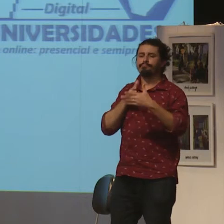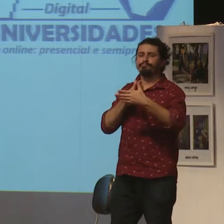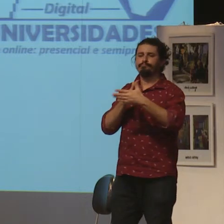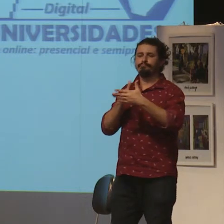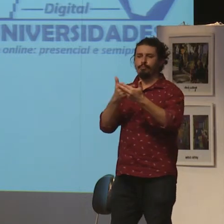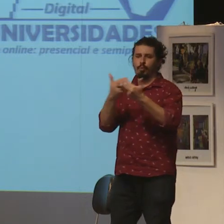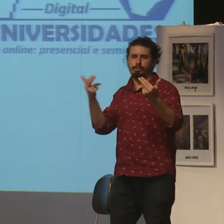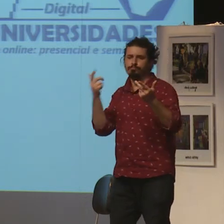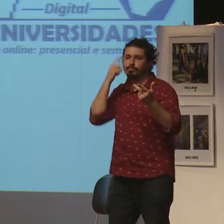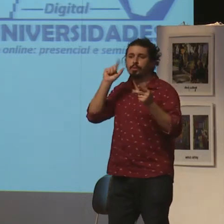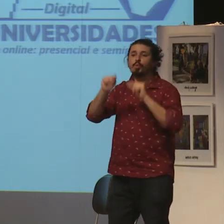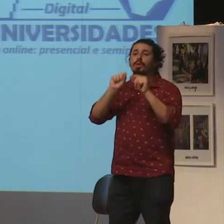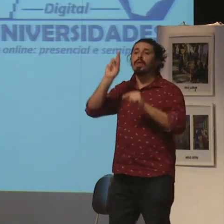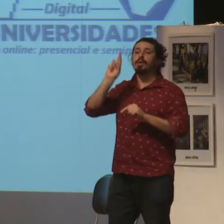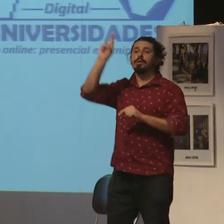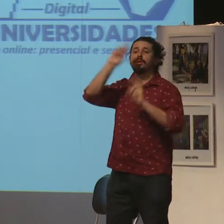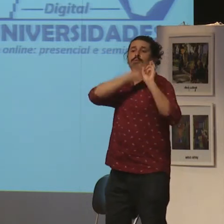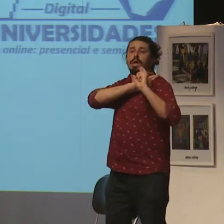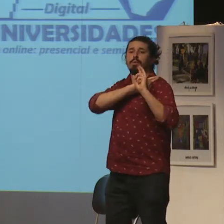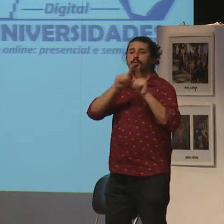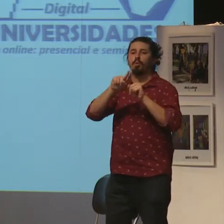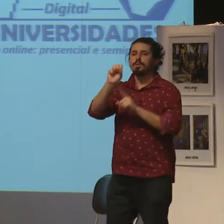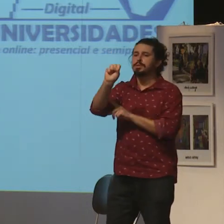Antes tinha muitas barreiras que não tinha uma